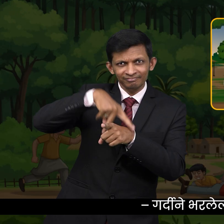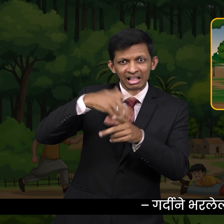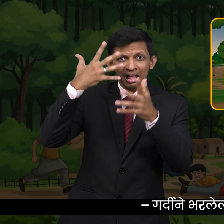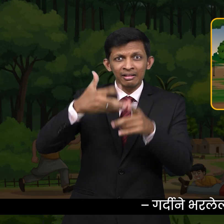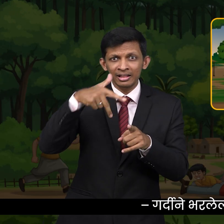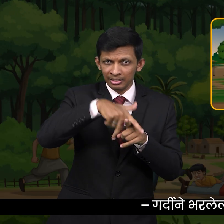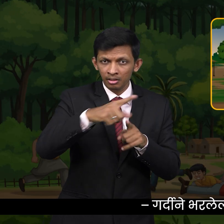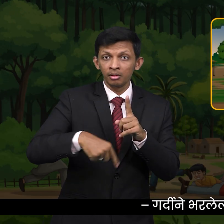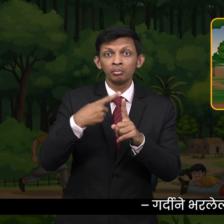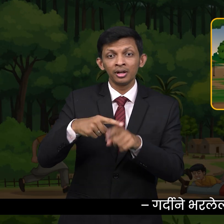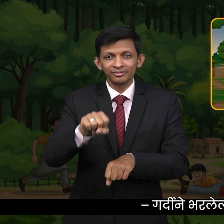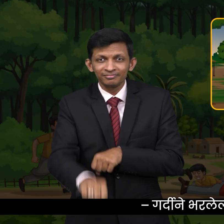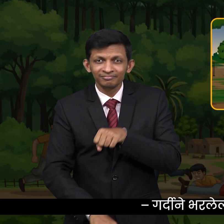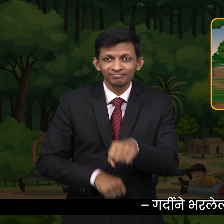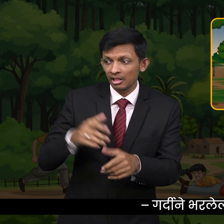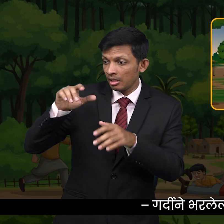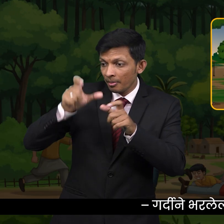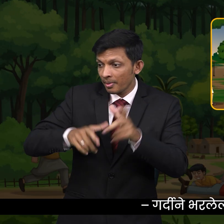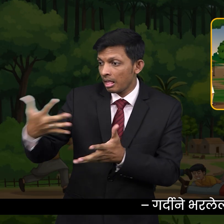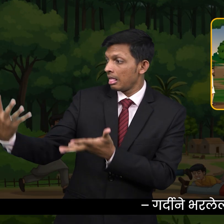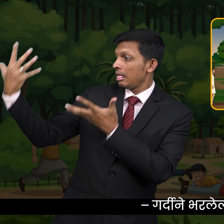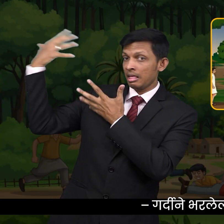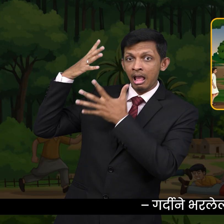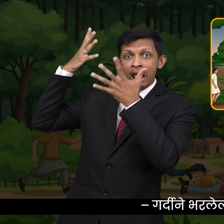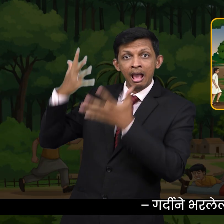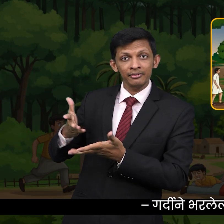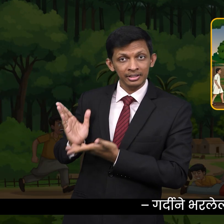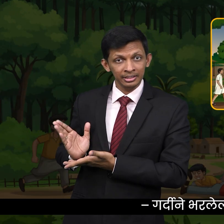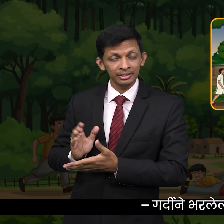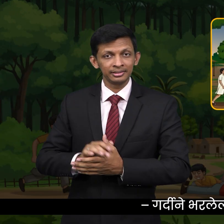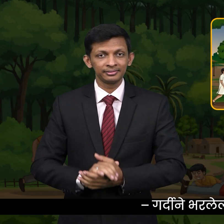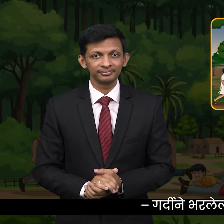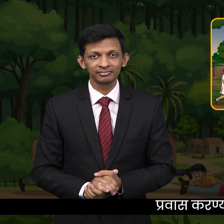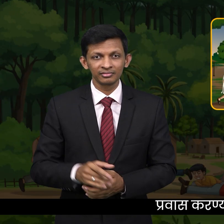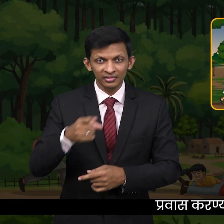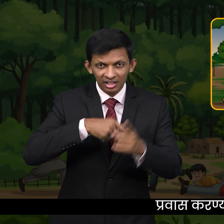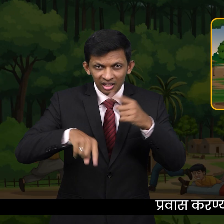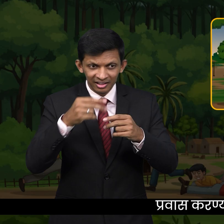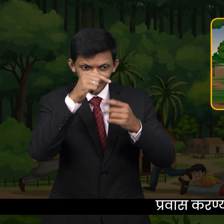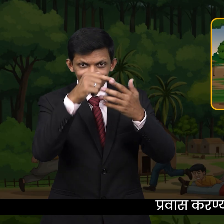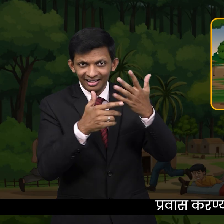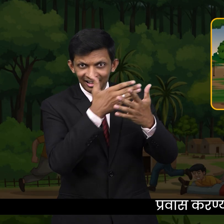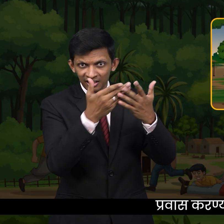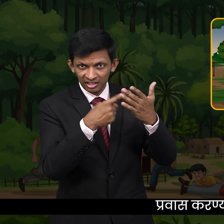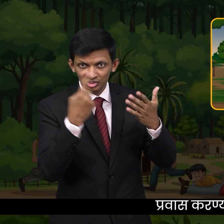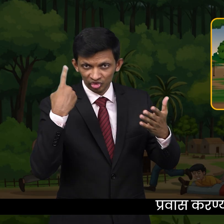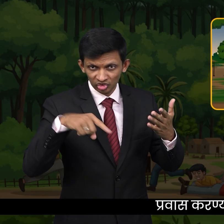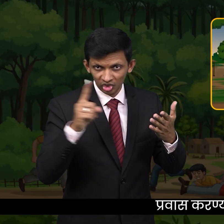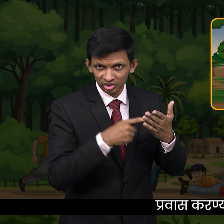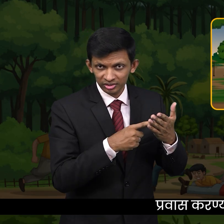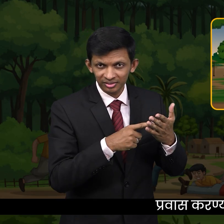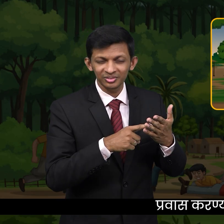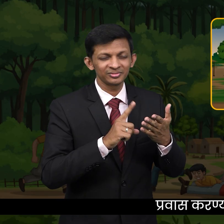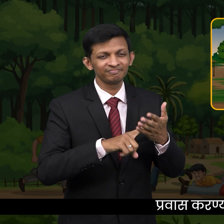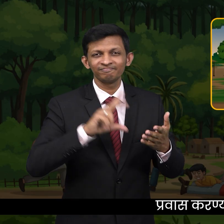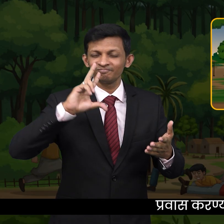गर्दीने भरलेल्या बाईक आणि रिक्षा चालवणे. प्रवास करण्याचा हा